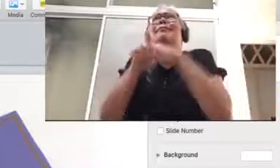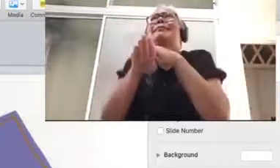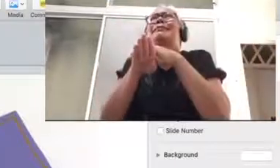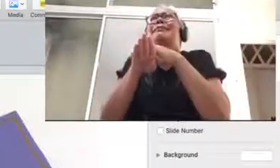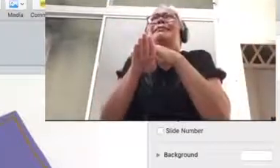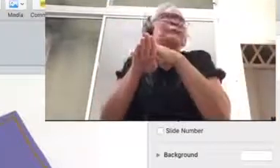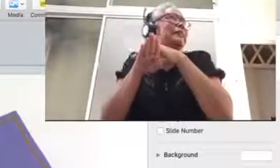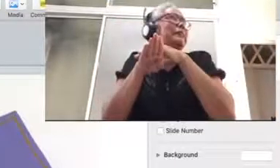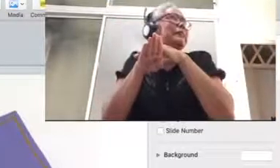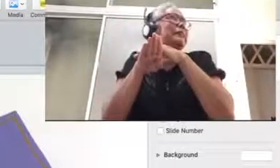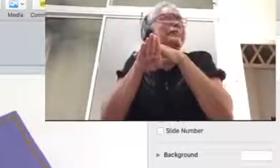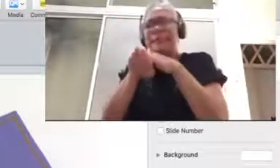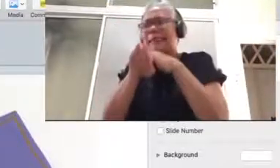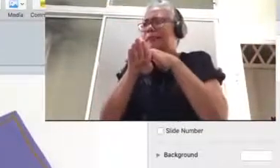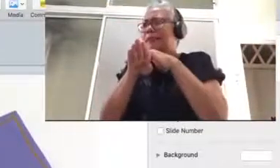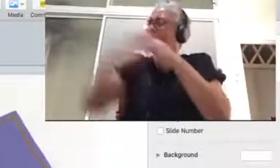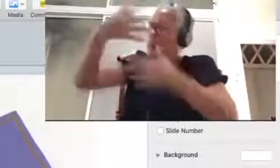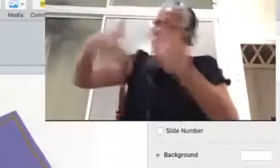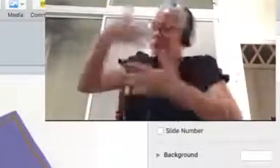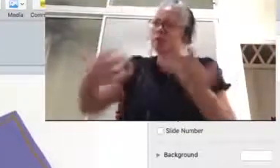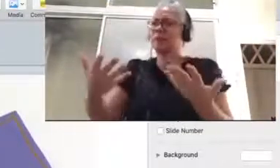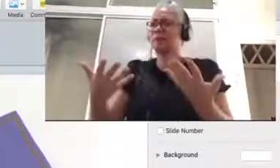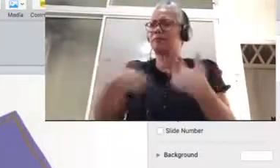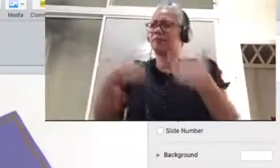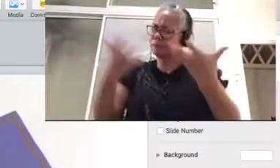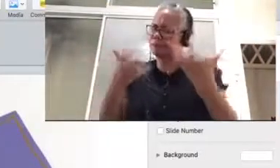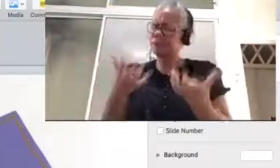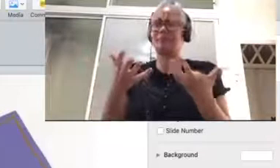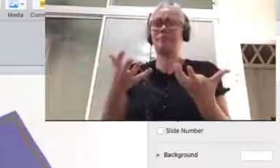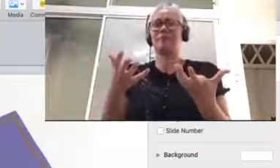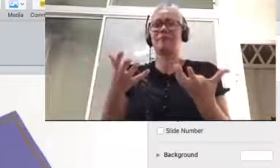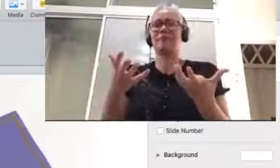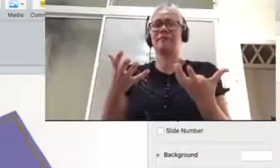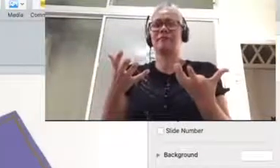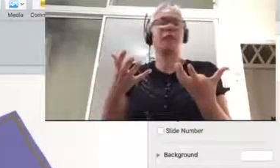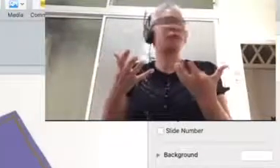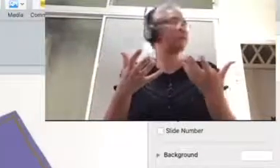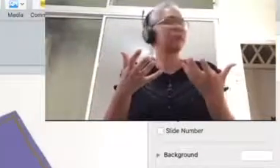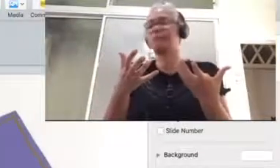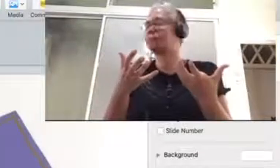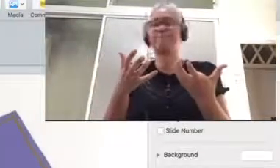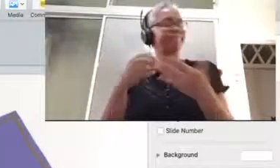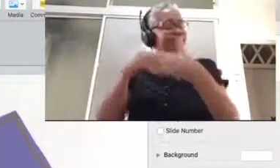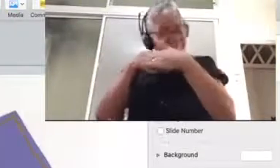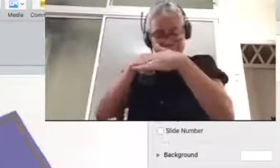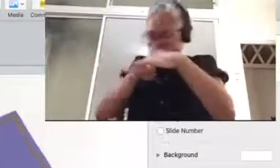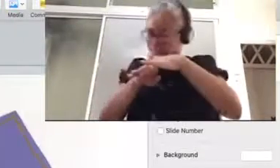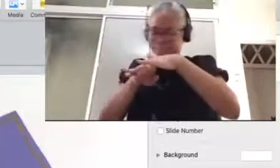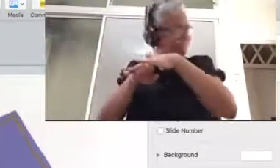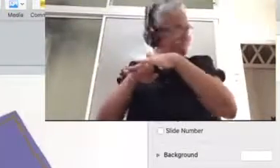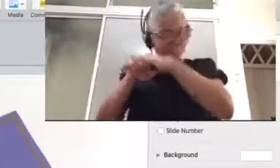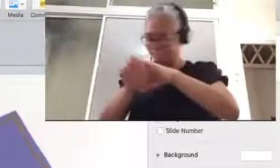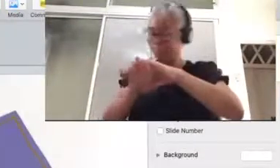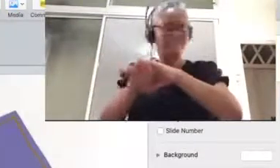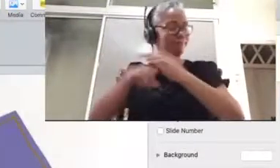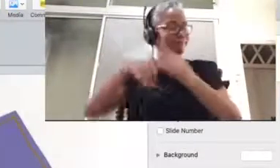casa porque él quiere estar junto con los demás. Pero sigue sin poder entrar a la